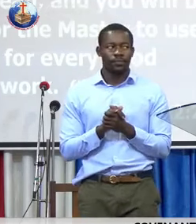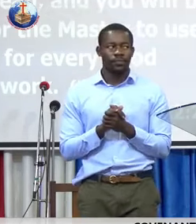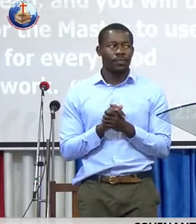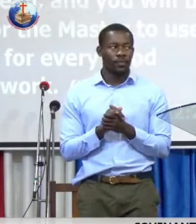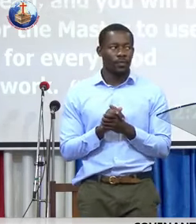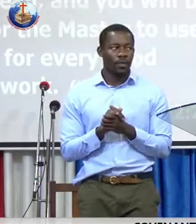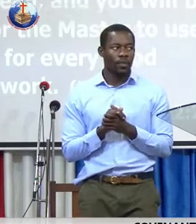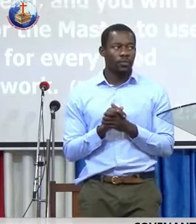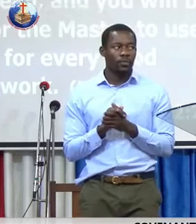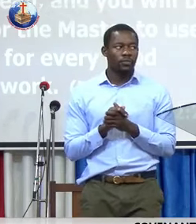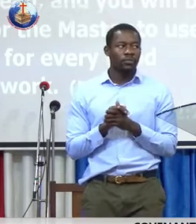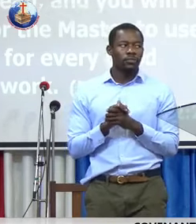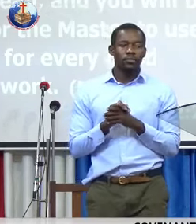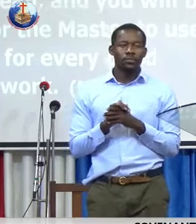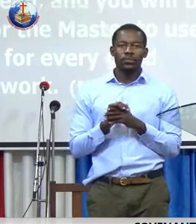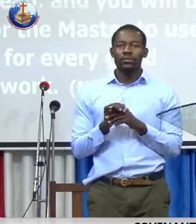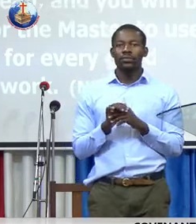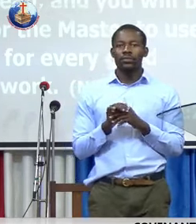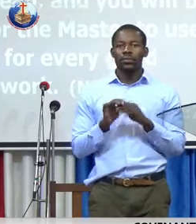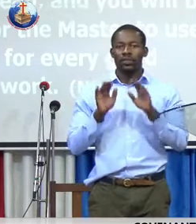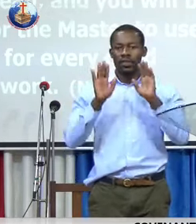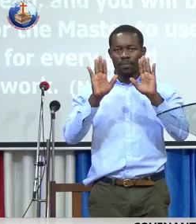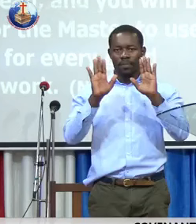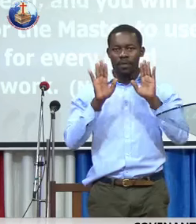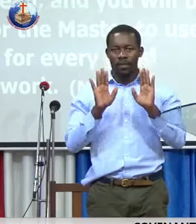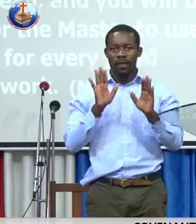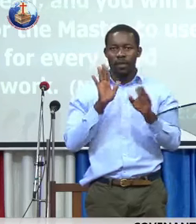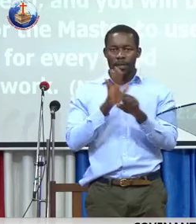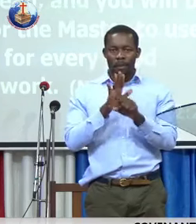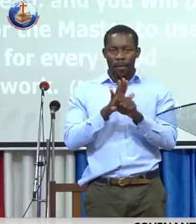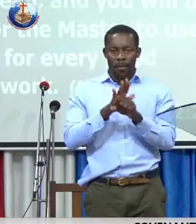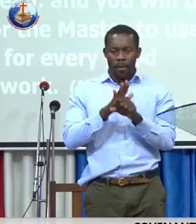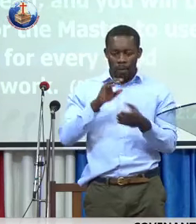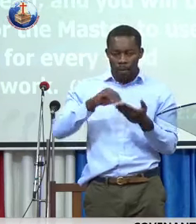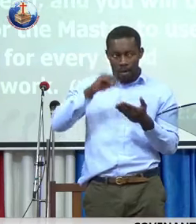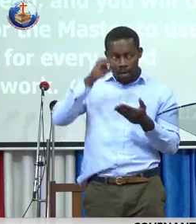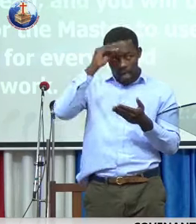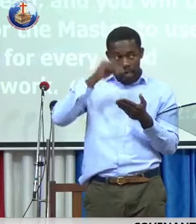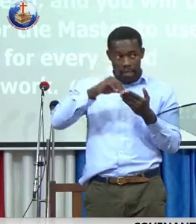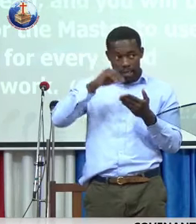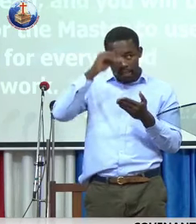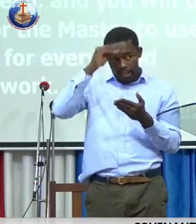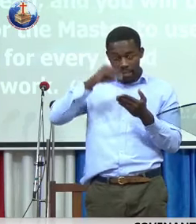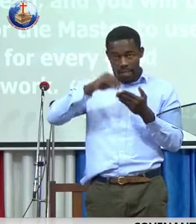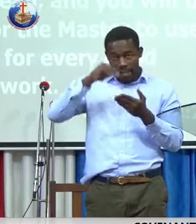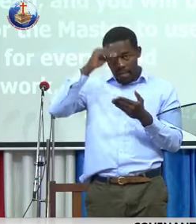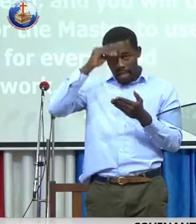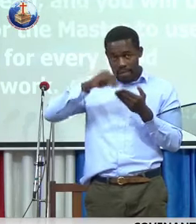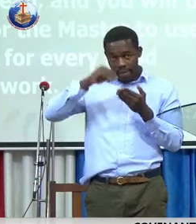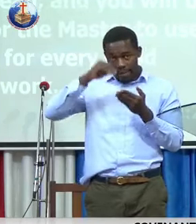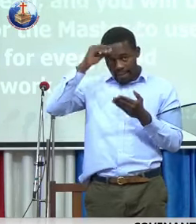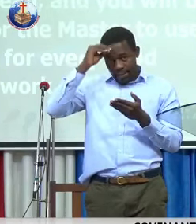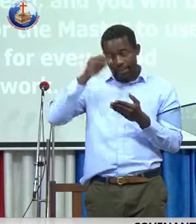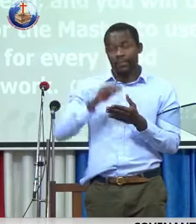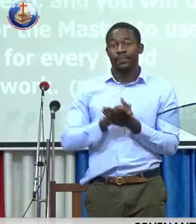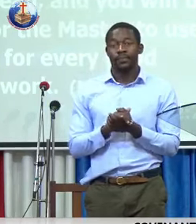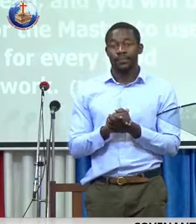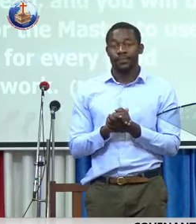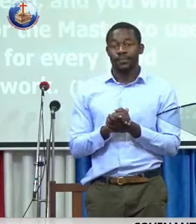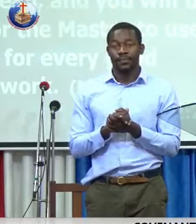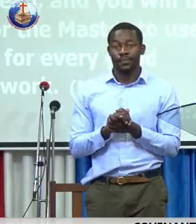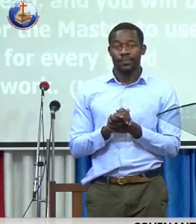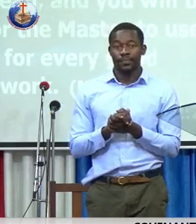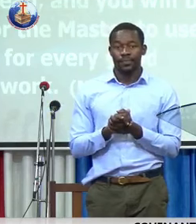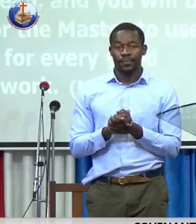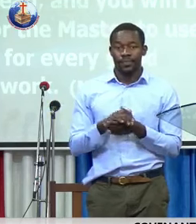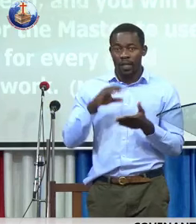utmost importance that we embrace learning. Ni muhimu sana kwamba tukumbatie kufundishika. Learning that